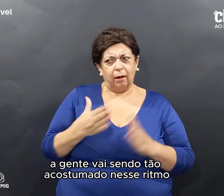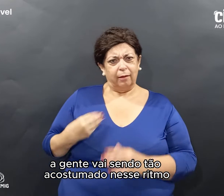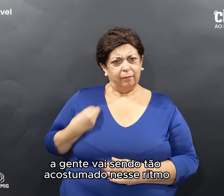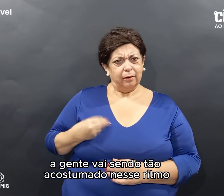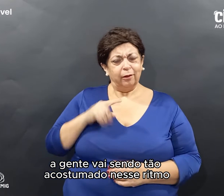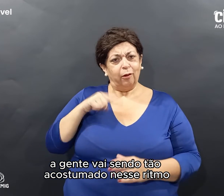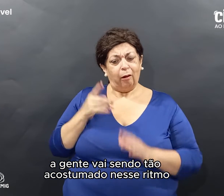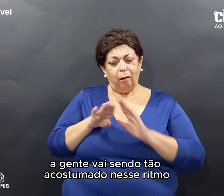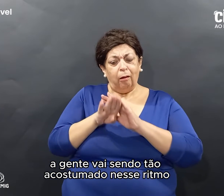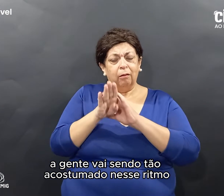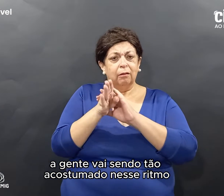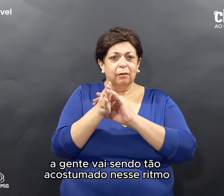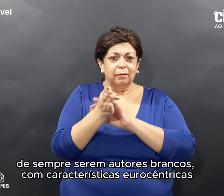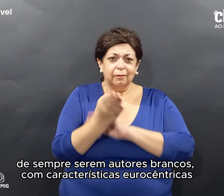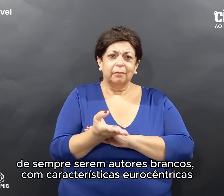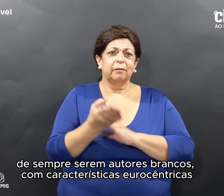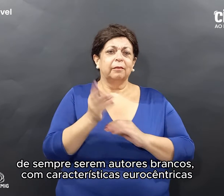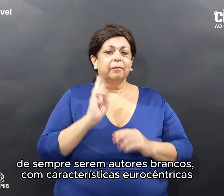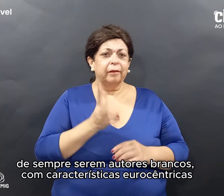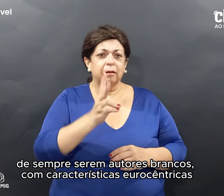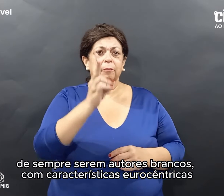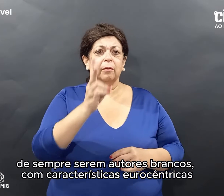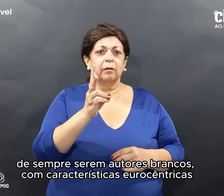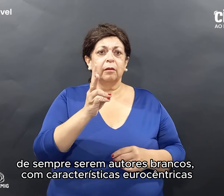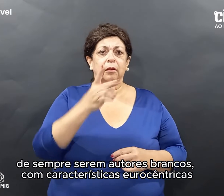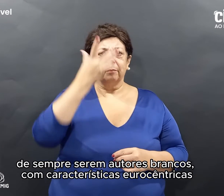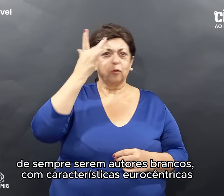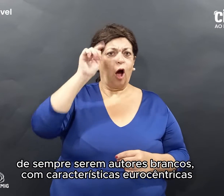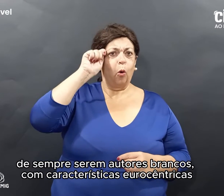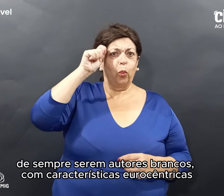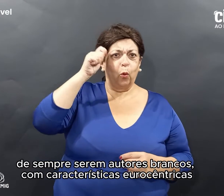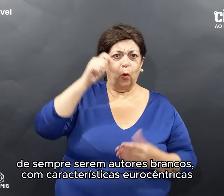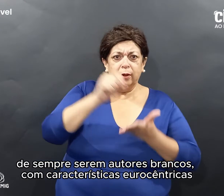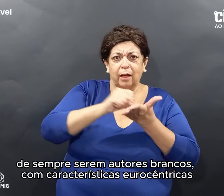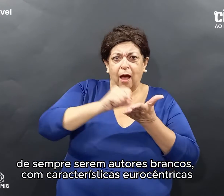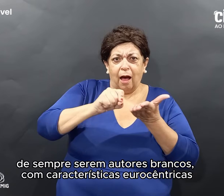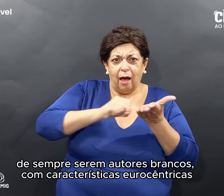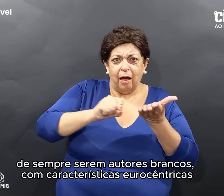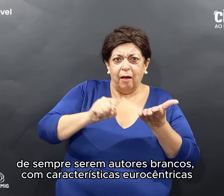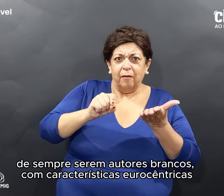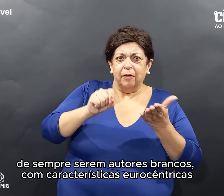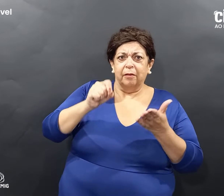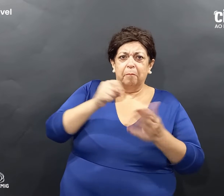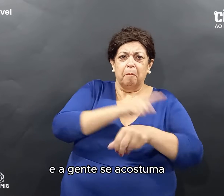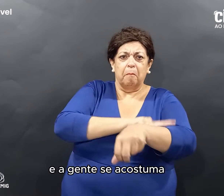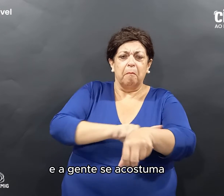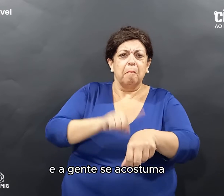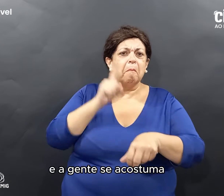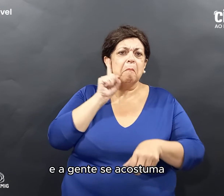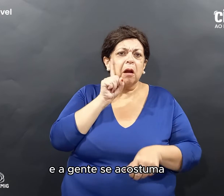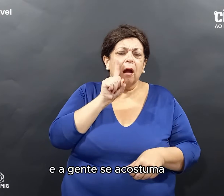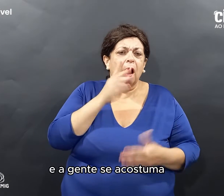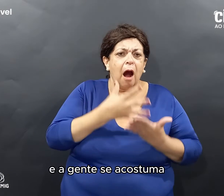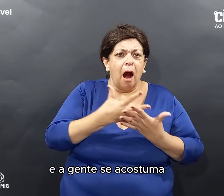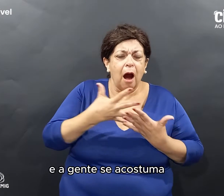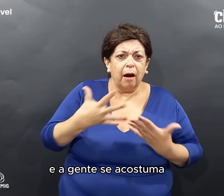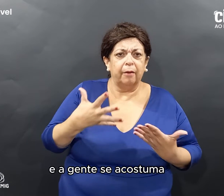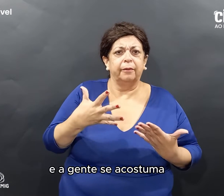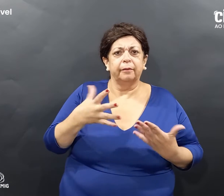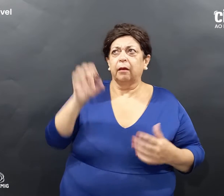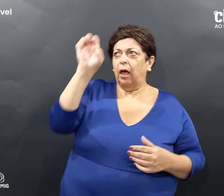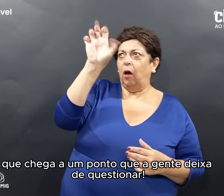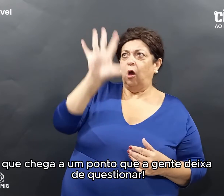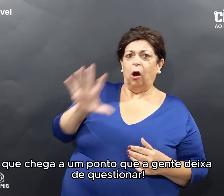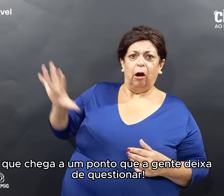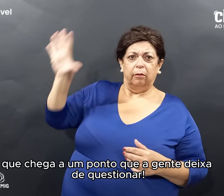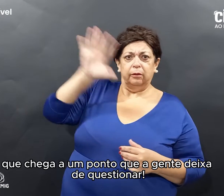tão acostumado nesse ritmo de sempre serem autores brancos, com características eurocêntricas, e a gente se